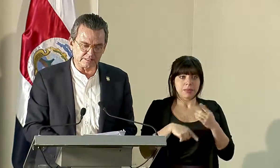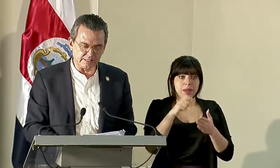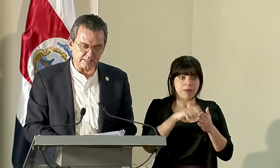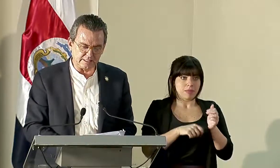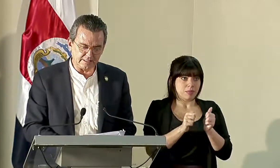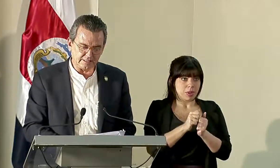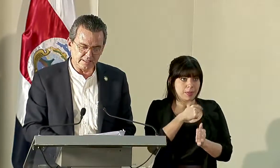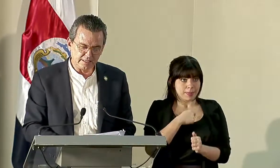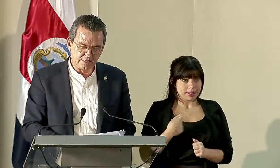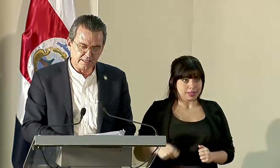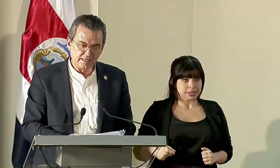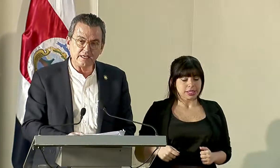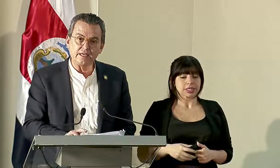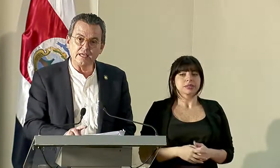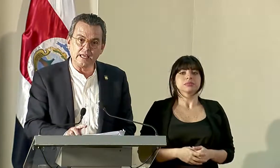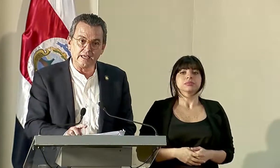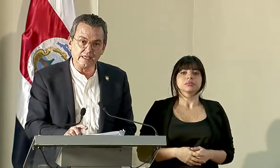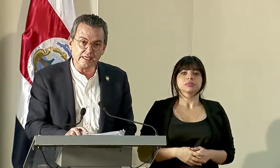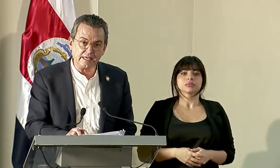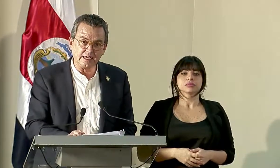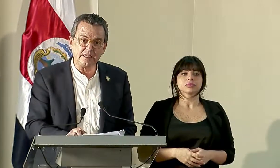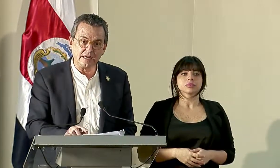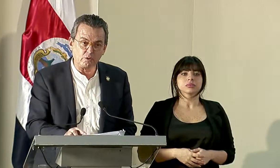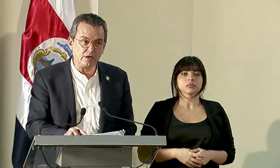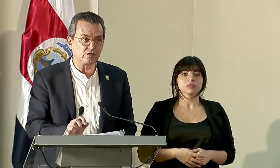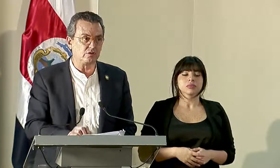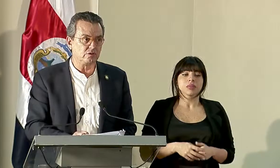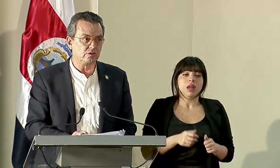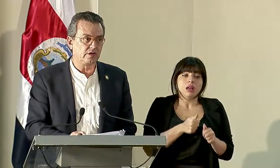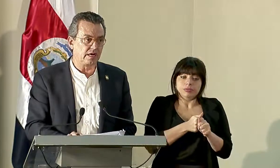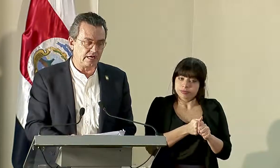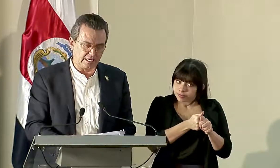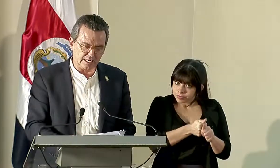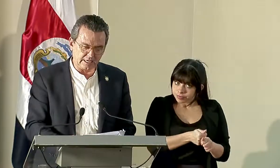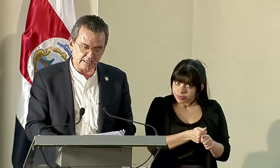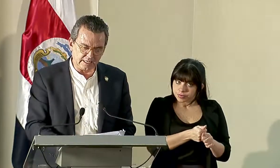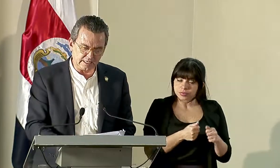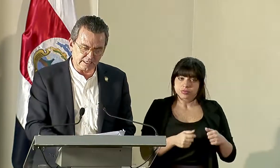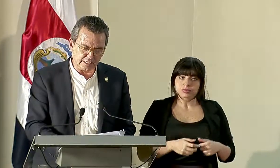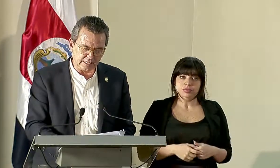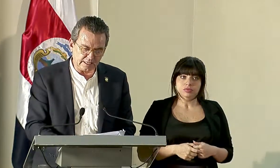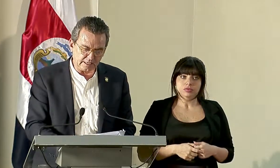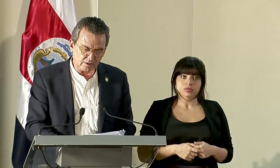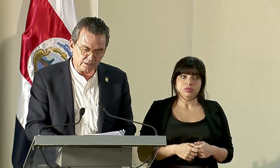con el presidente, y que de acuerdo